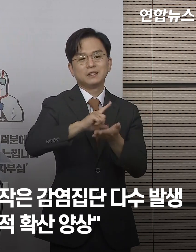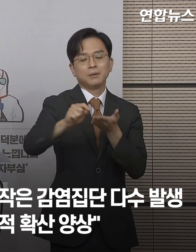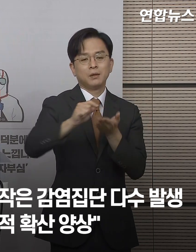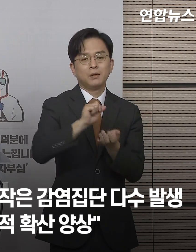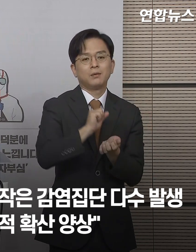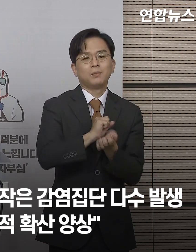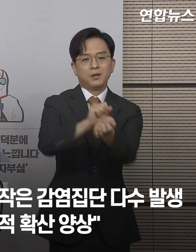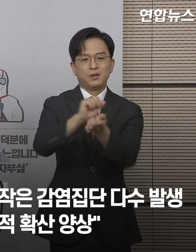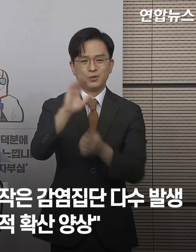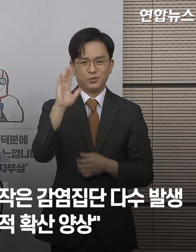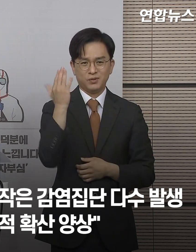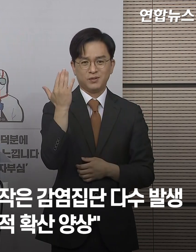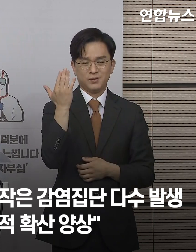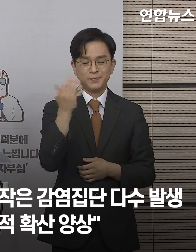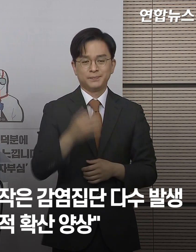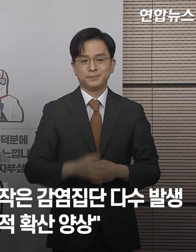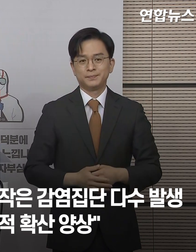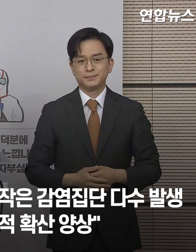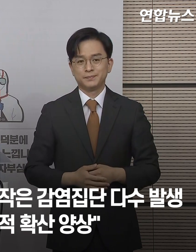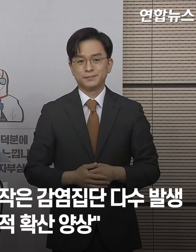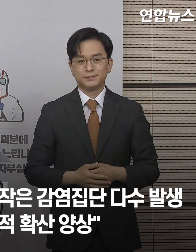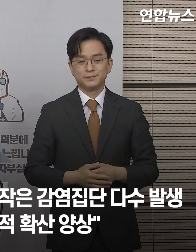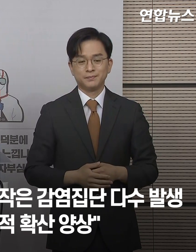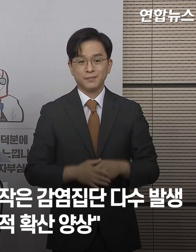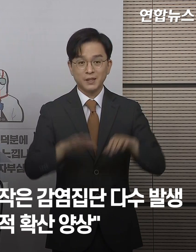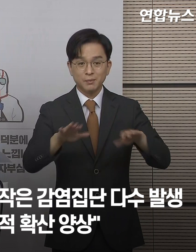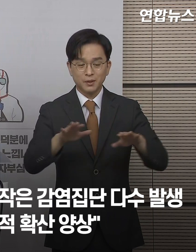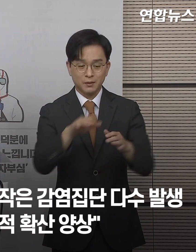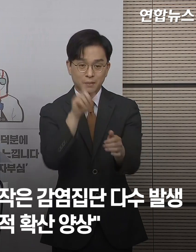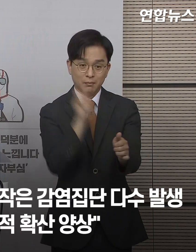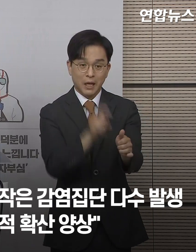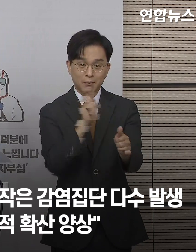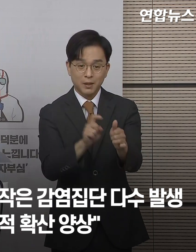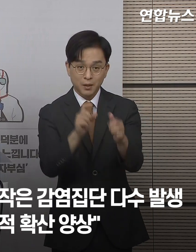대부분의 사례들에서 정부의 관리나 통제가